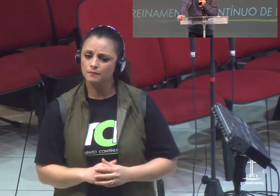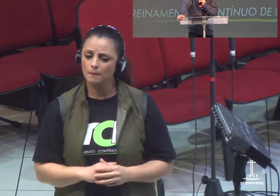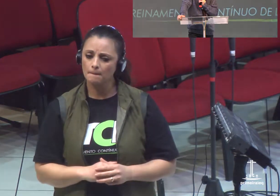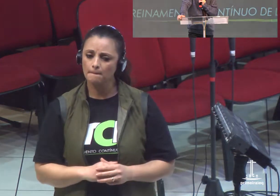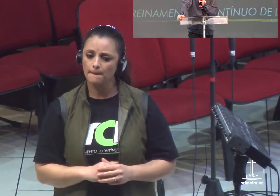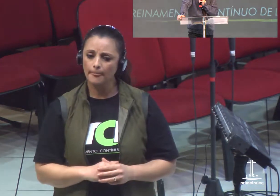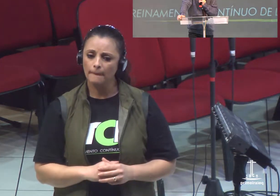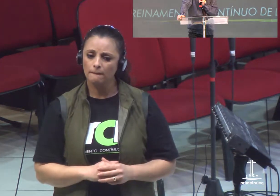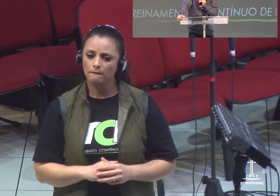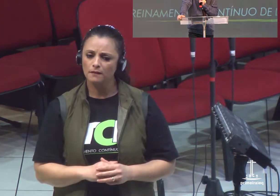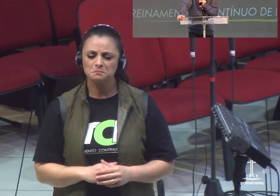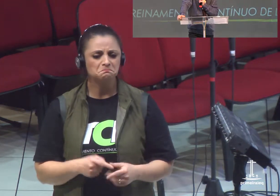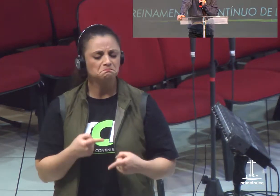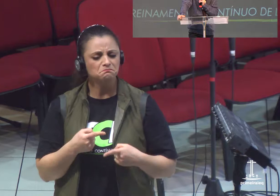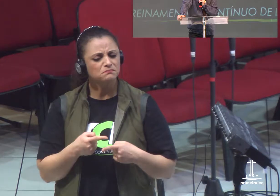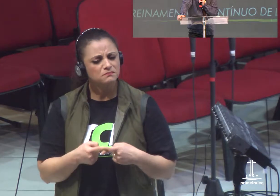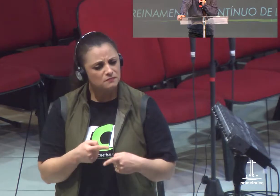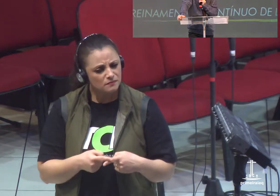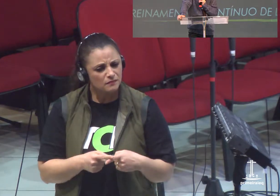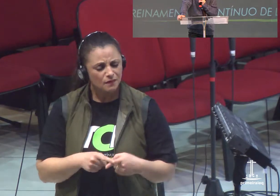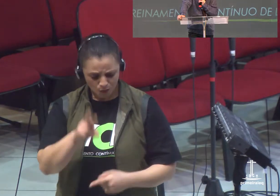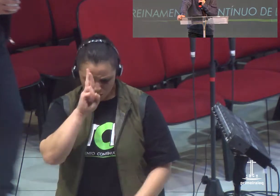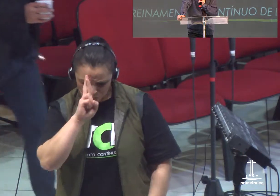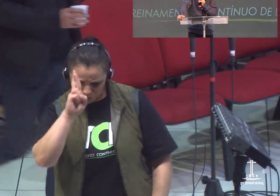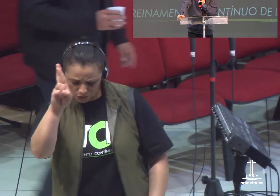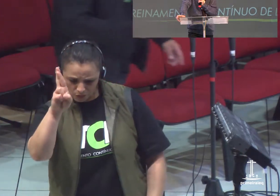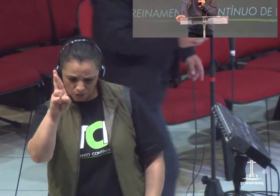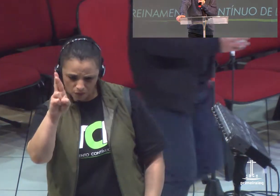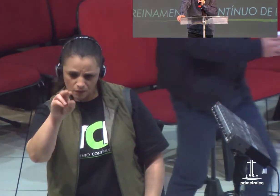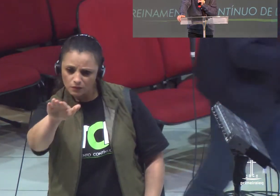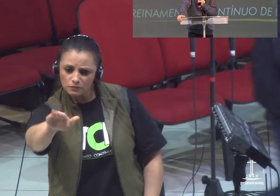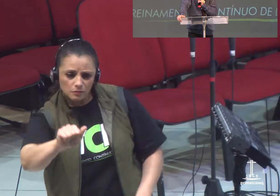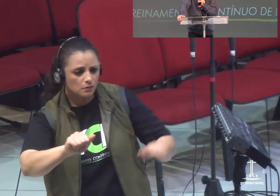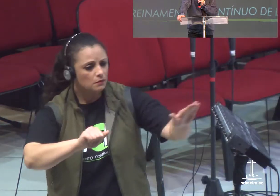e é: por que o Senhor acrescentava